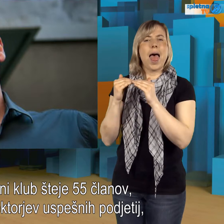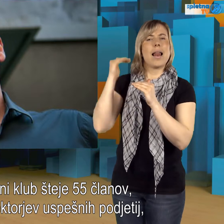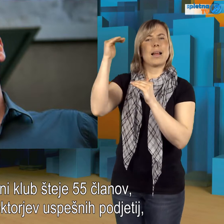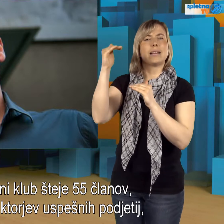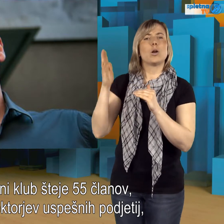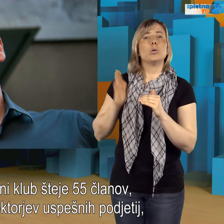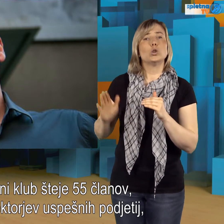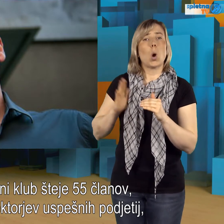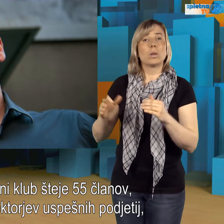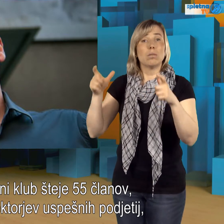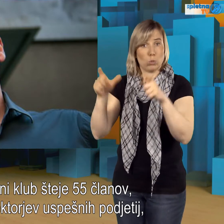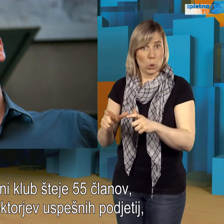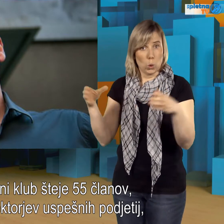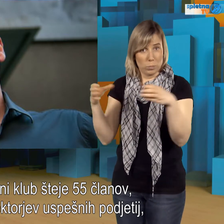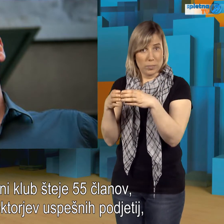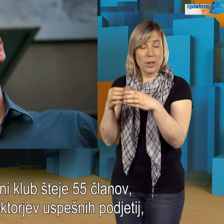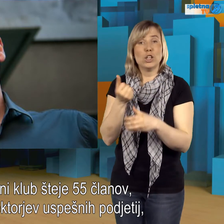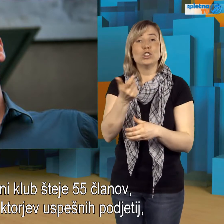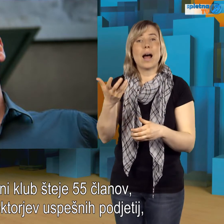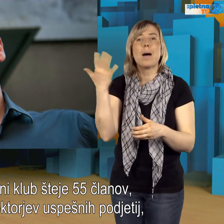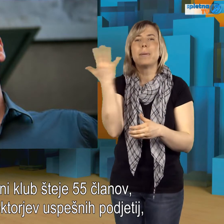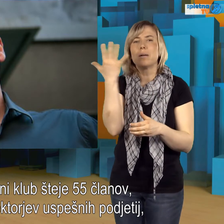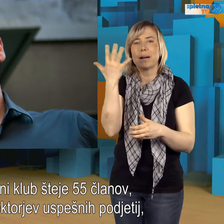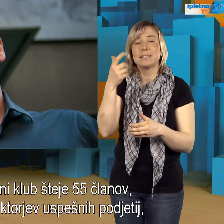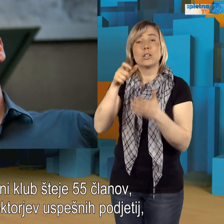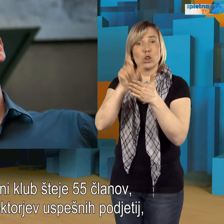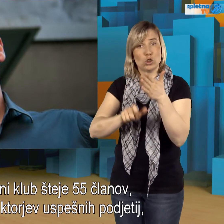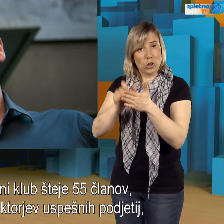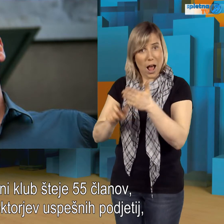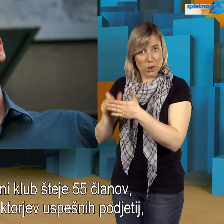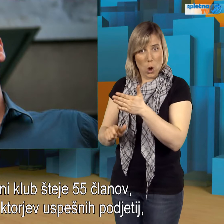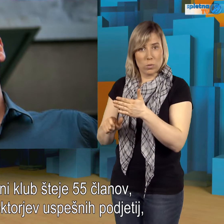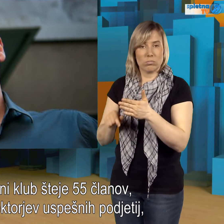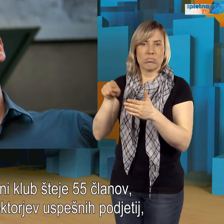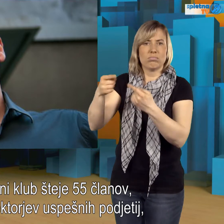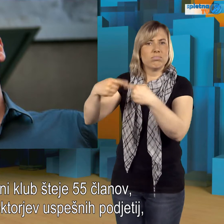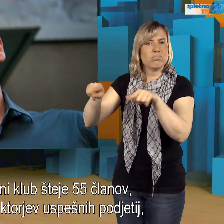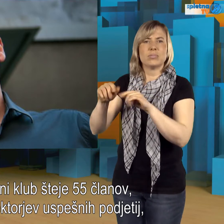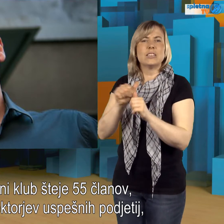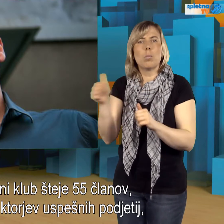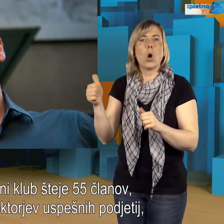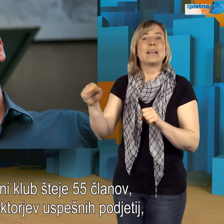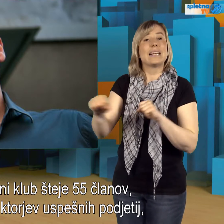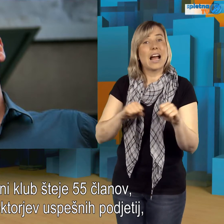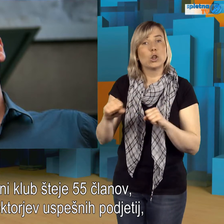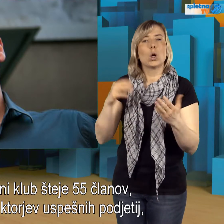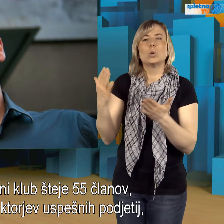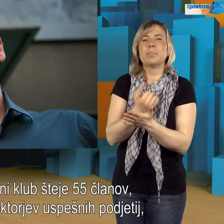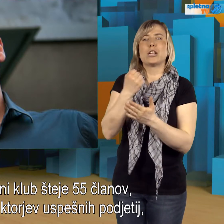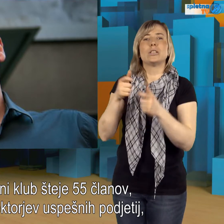Elitni poslovni klub šteje 55 članov, predvsem direktorjev uspešnih podjetij, ki po besedah Uroša Slaka predstavljajo